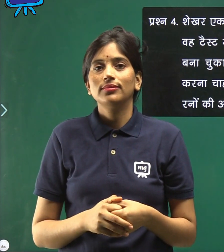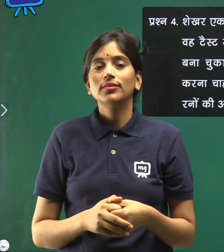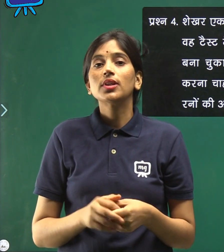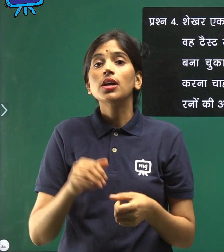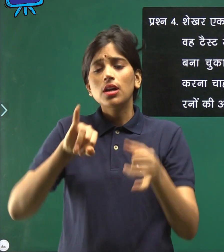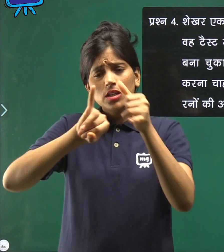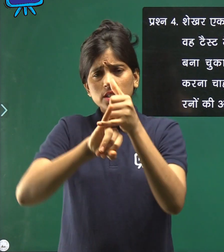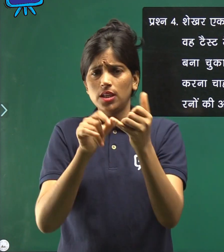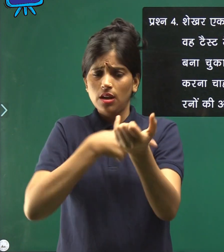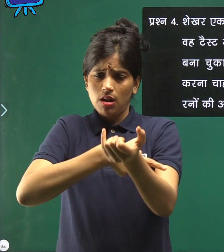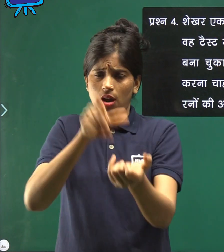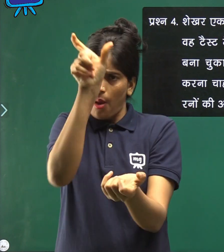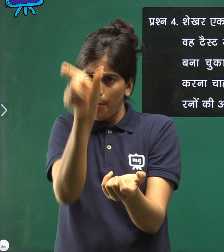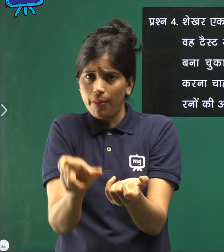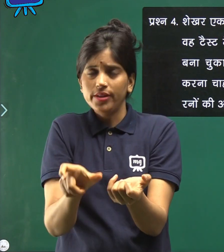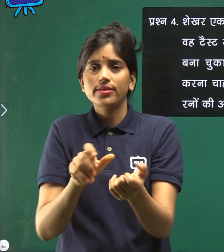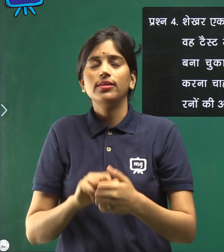शेखर एक